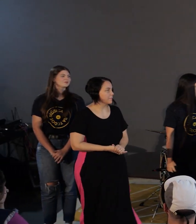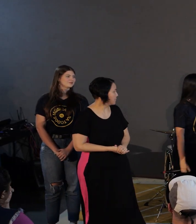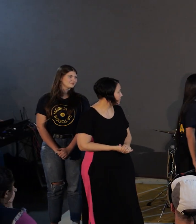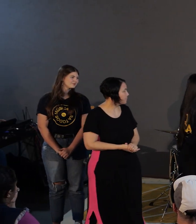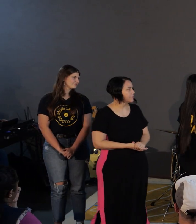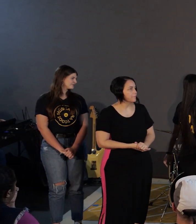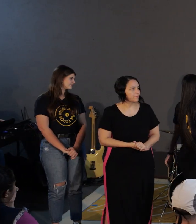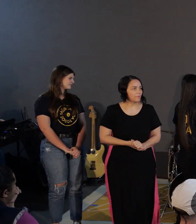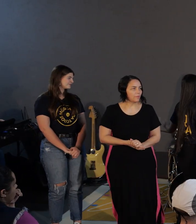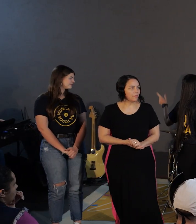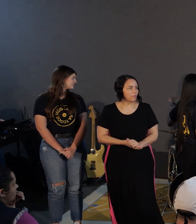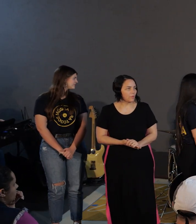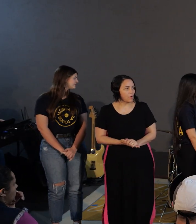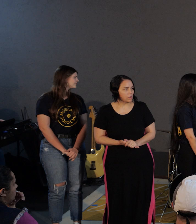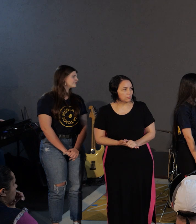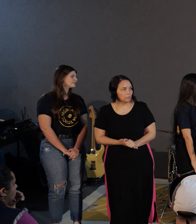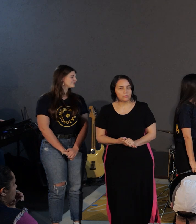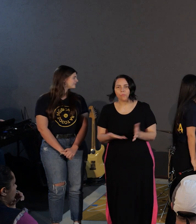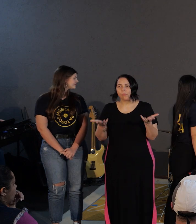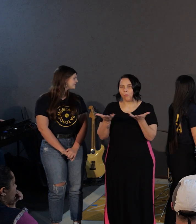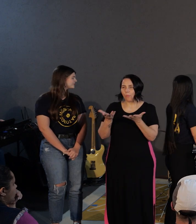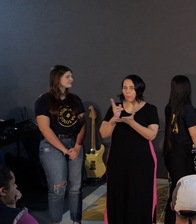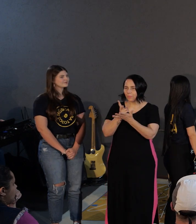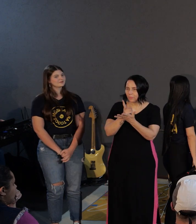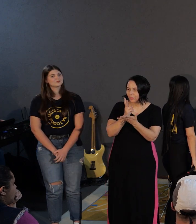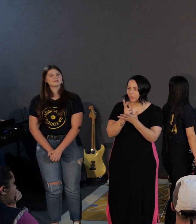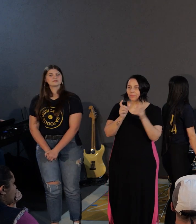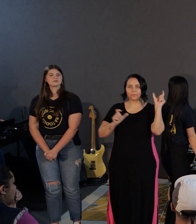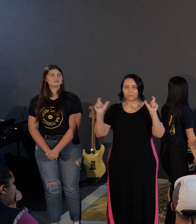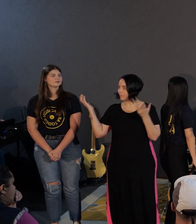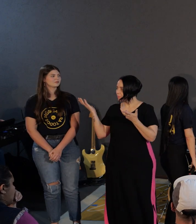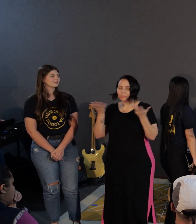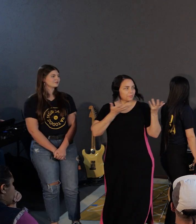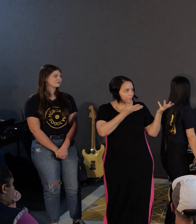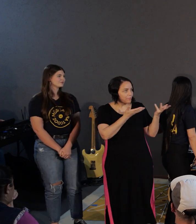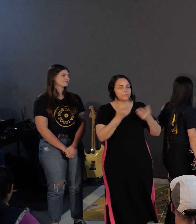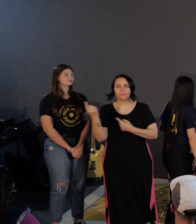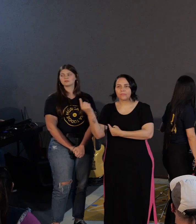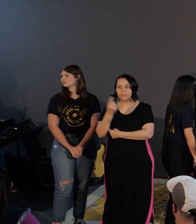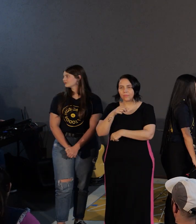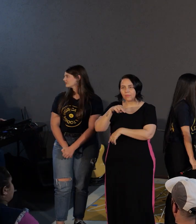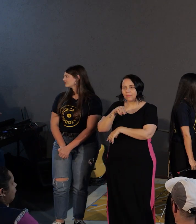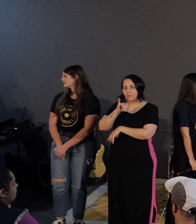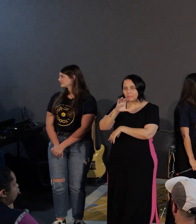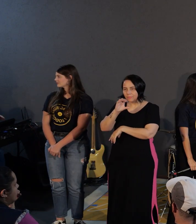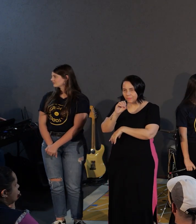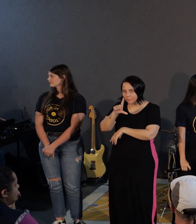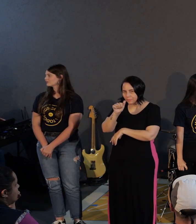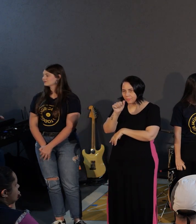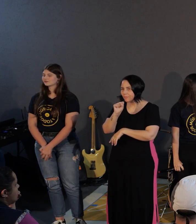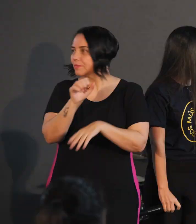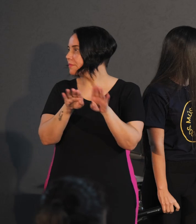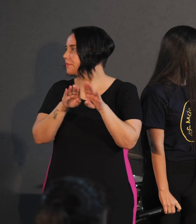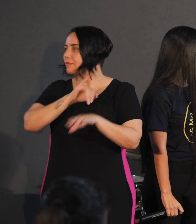manter aqui ó, o pessoal do campo, a gente vai ficar também. Agora a gente chama o Nicolas, na guitarra, Júlia.